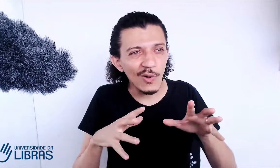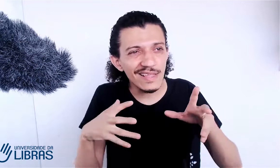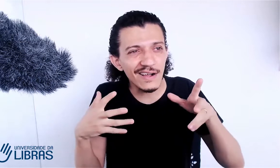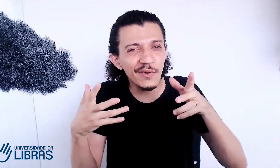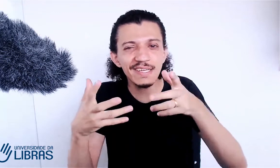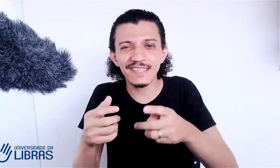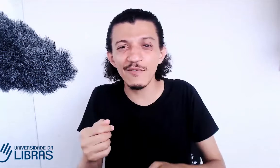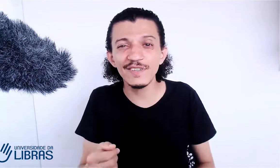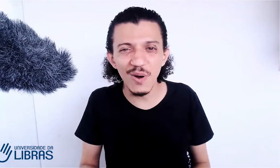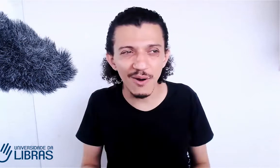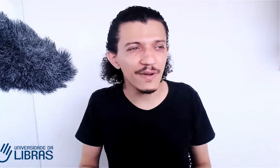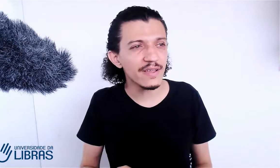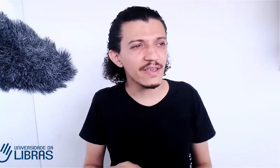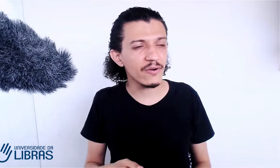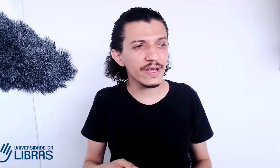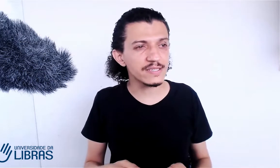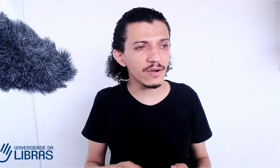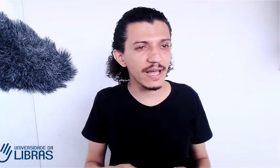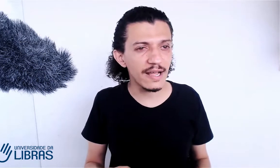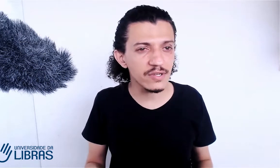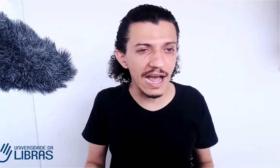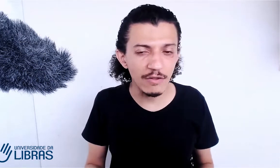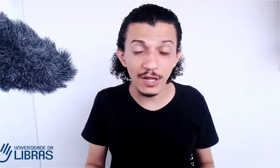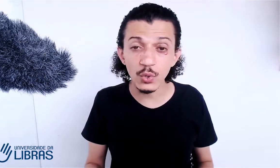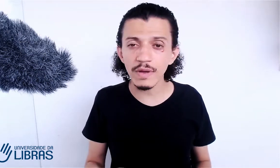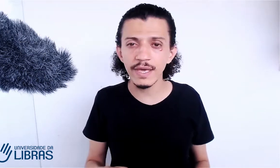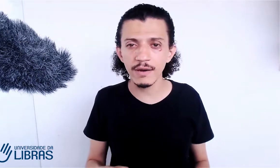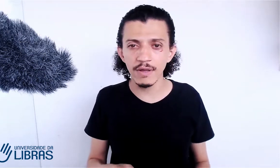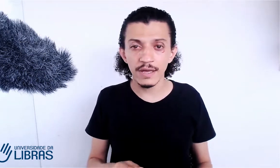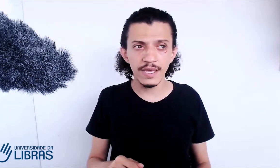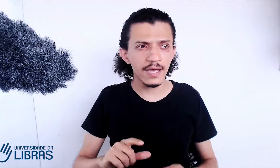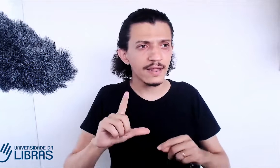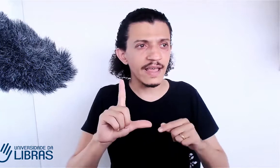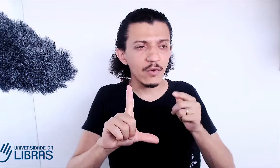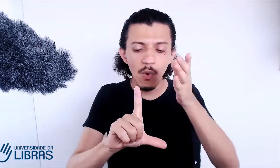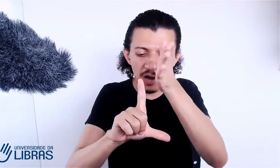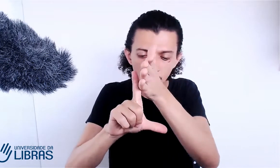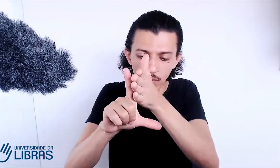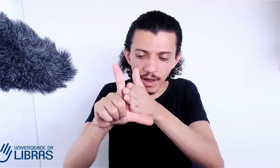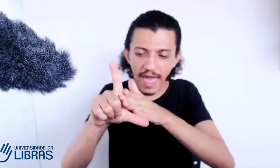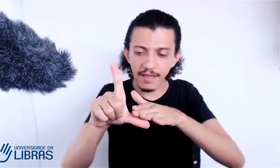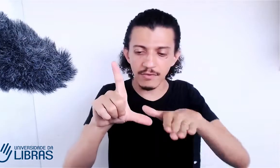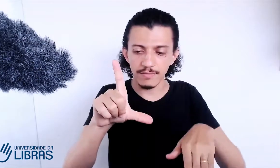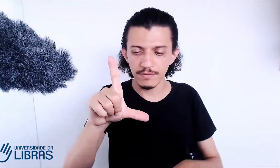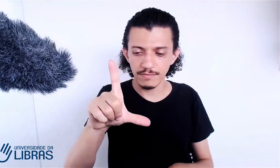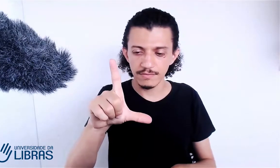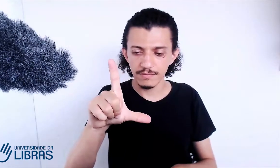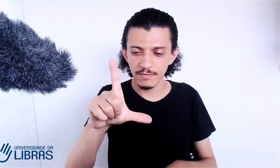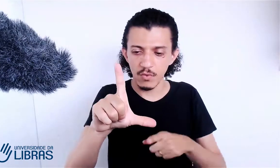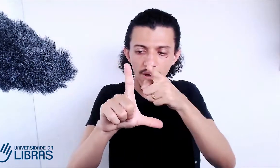outra conexão visual, que é uma conexão que está relacionada a tudo aquilo que tem um ângulo reto. Um ângulo